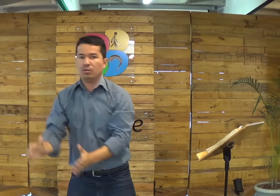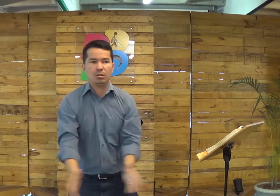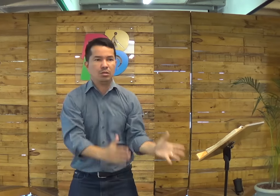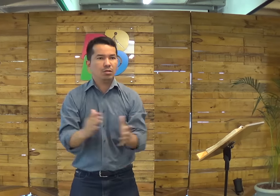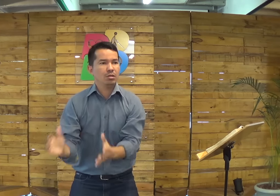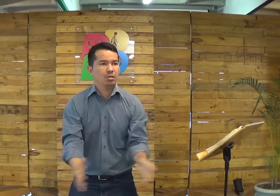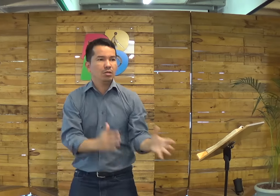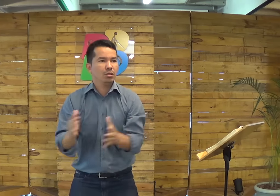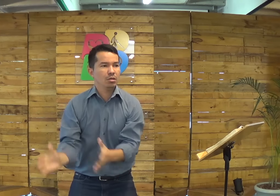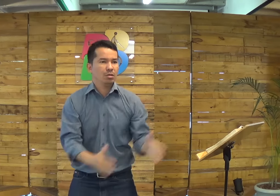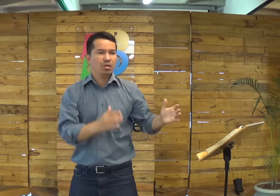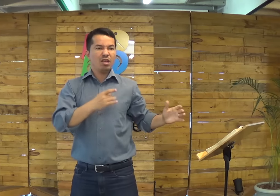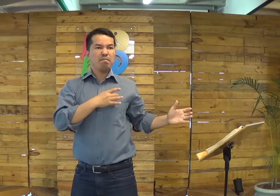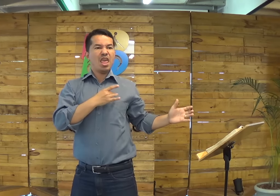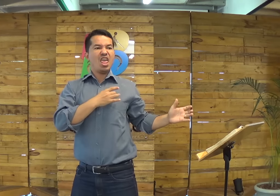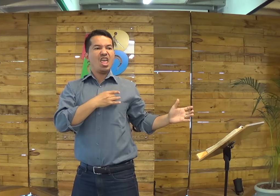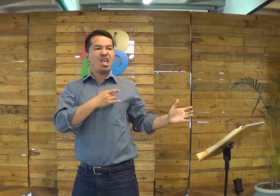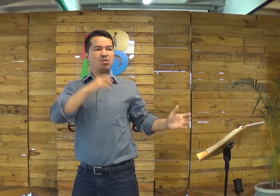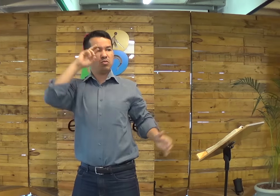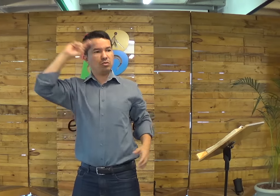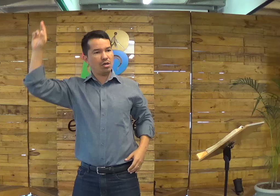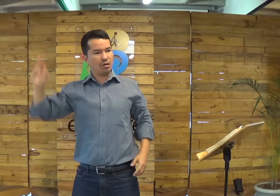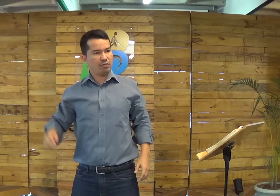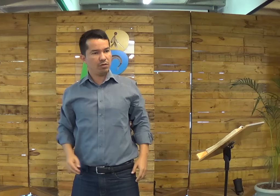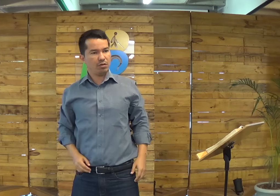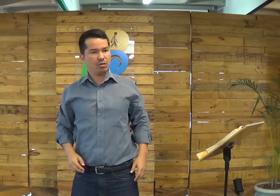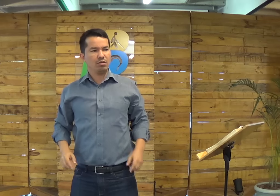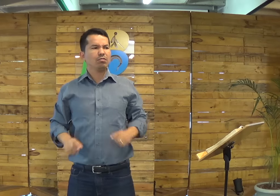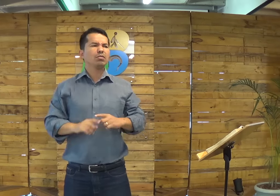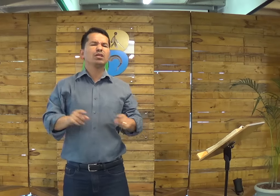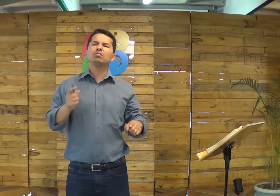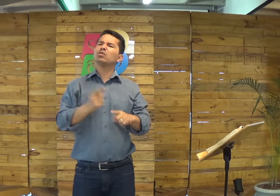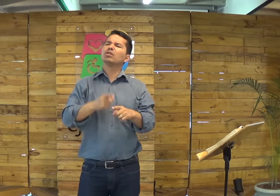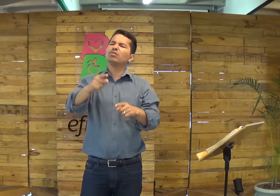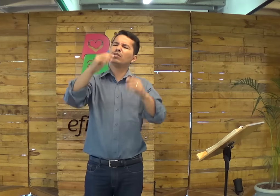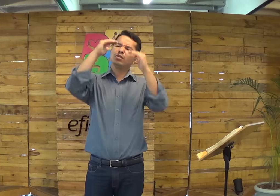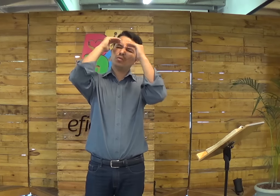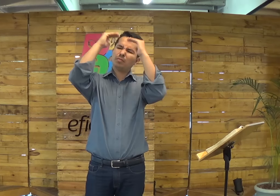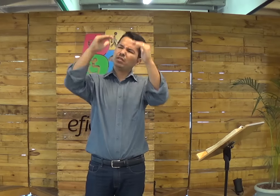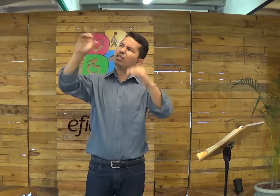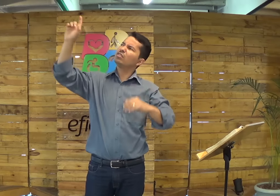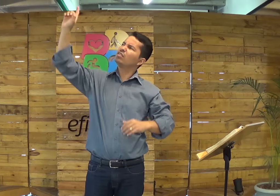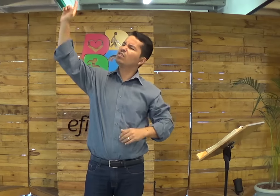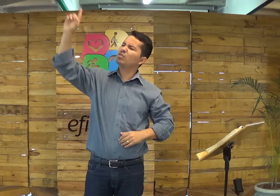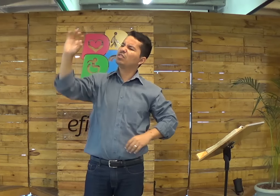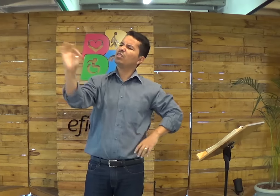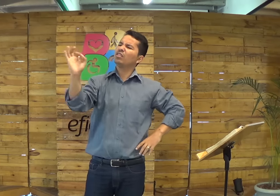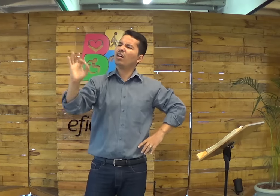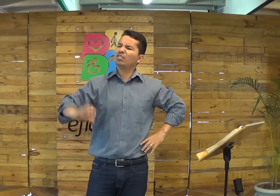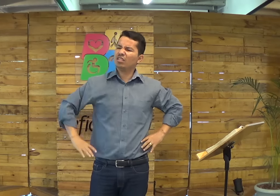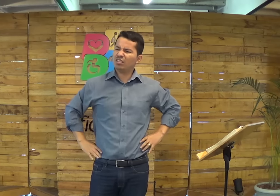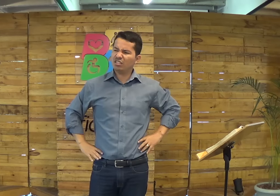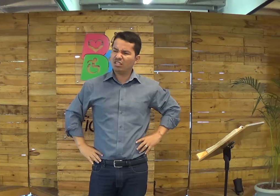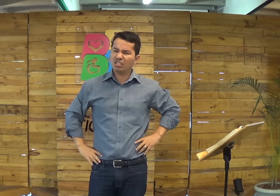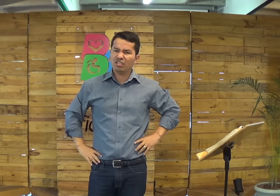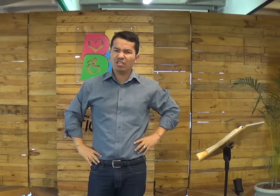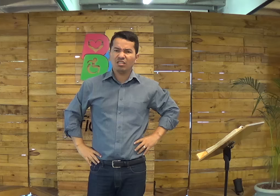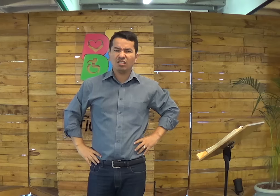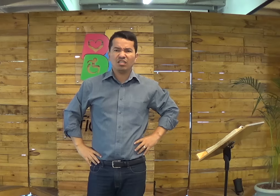é 10 hein e vai lá e trabalha porque você tem medo do Chefe Mas por que você não obedece a